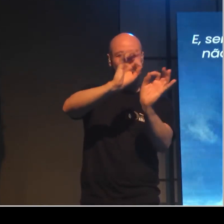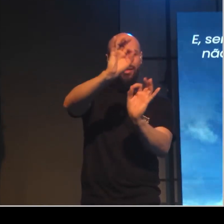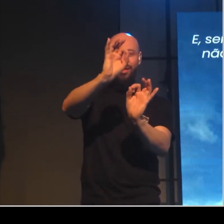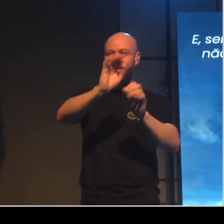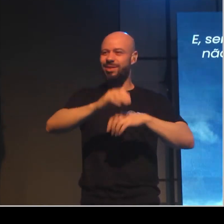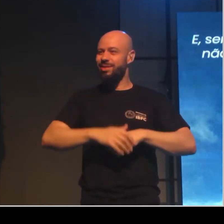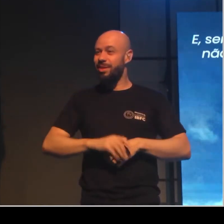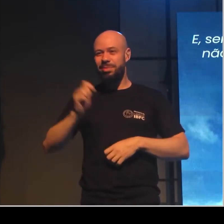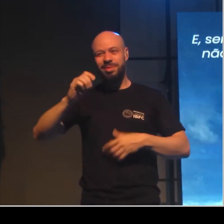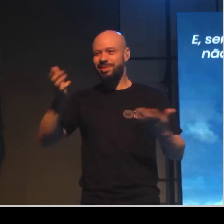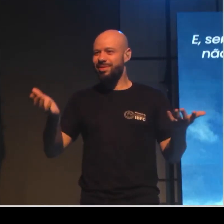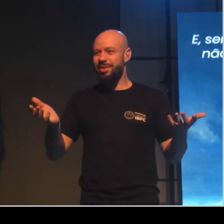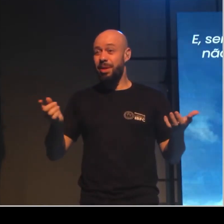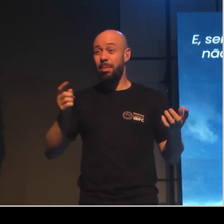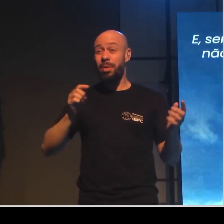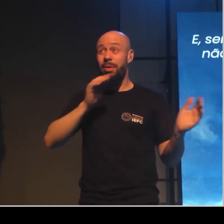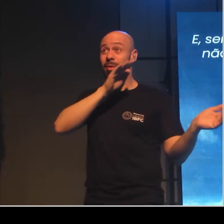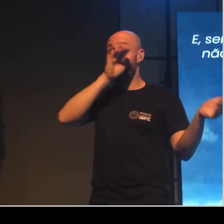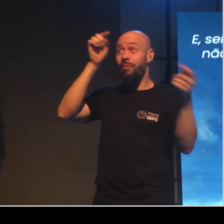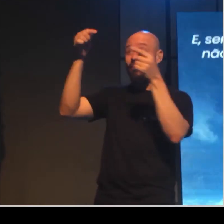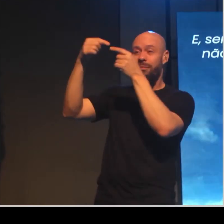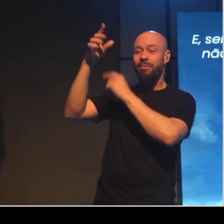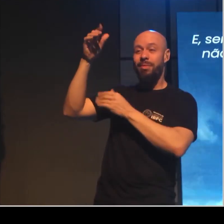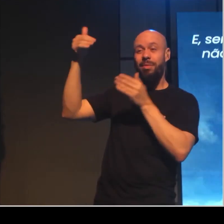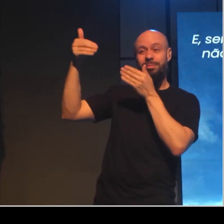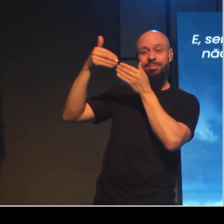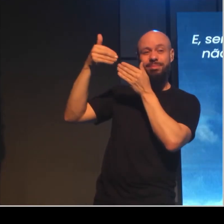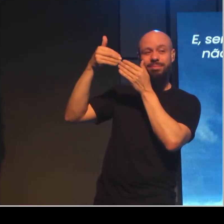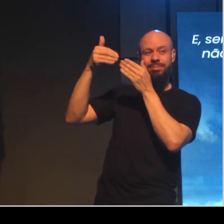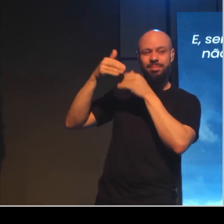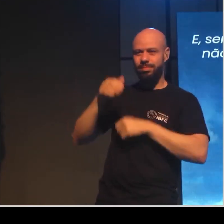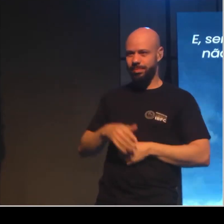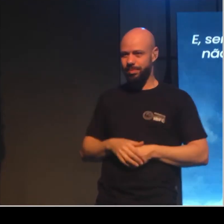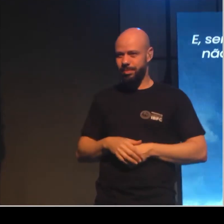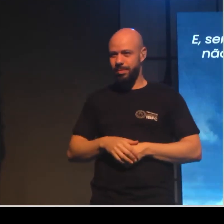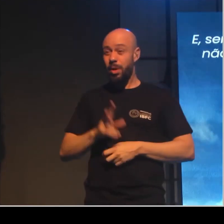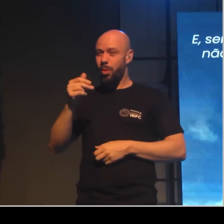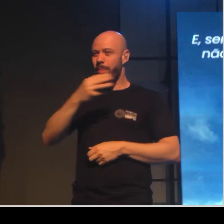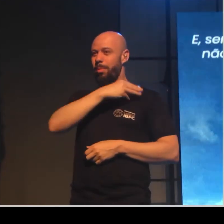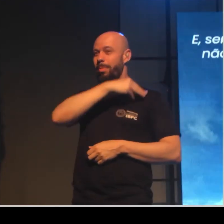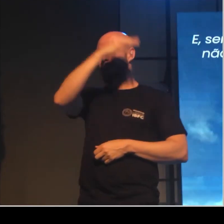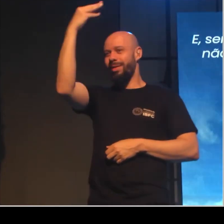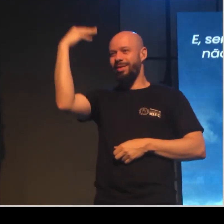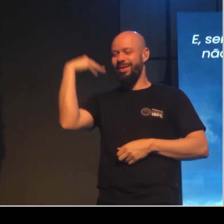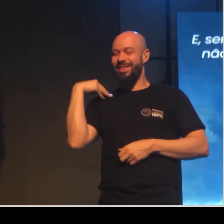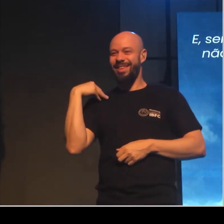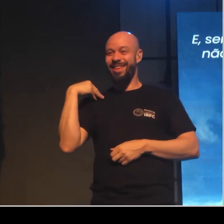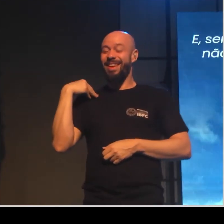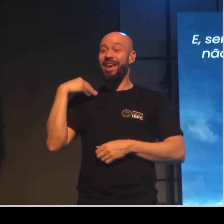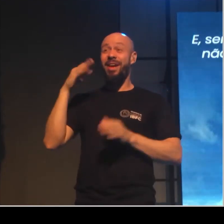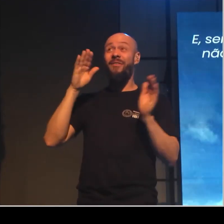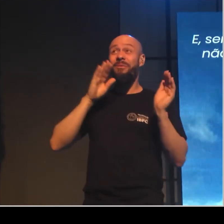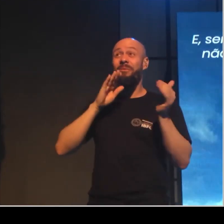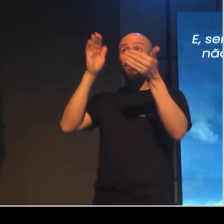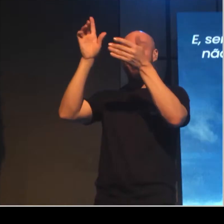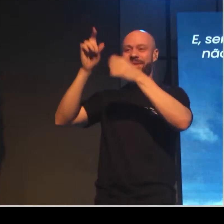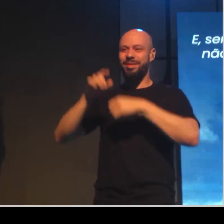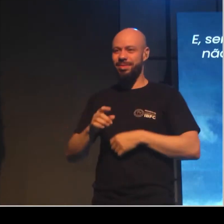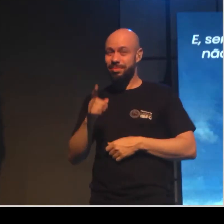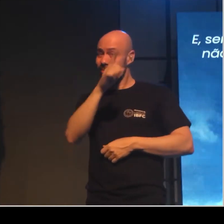mais, porque afinal de contas, Deus não tem a sua atenção se você não dedicar a Ele. Talvez a